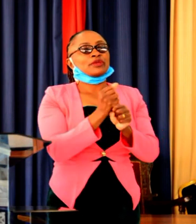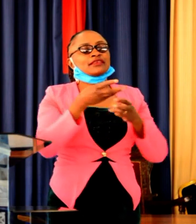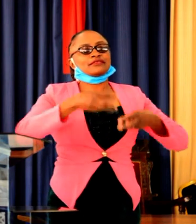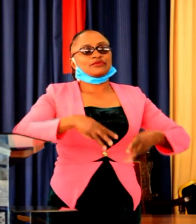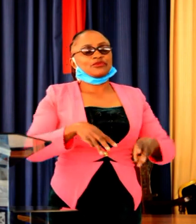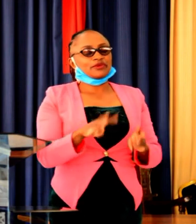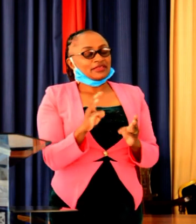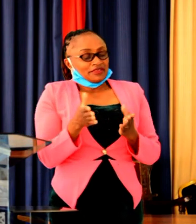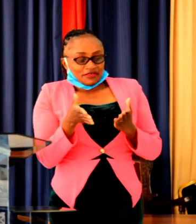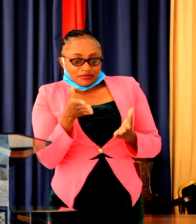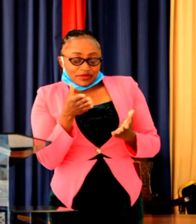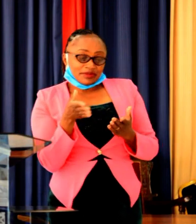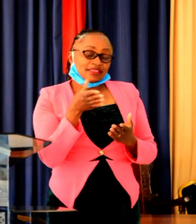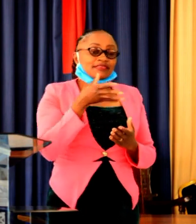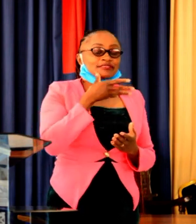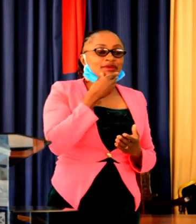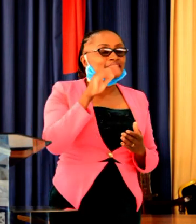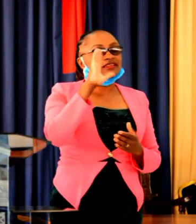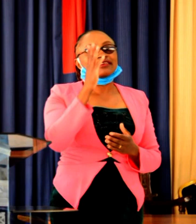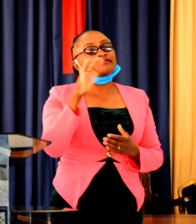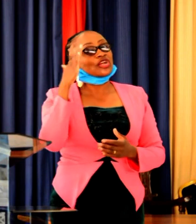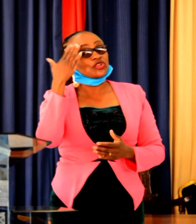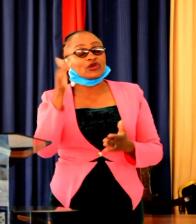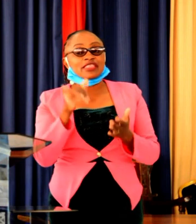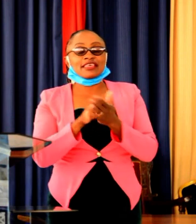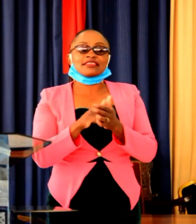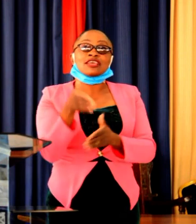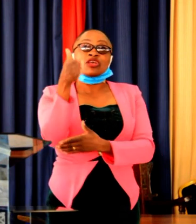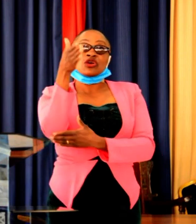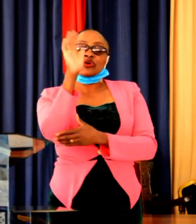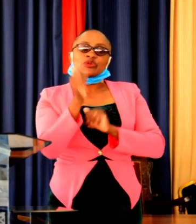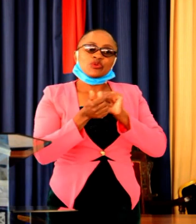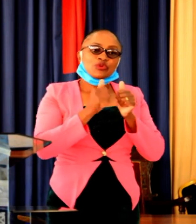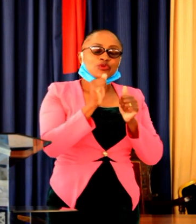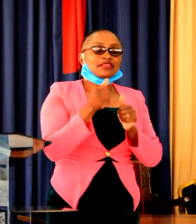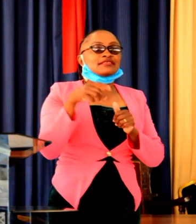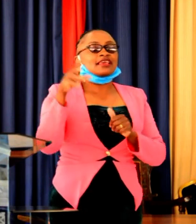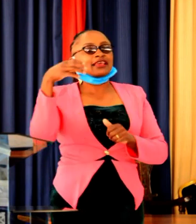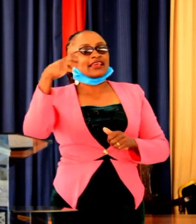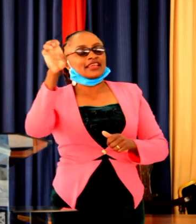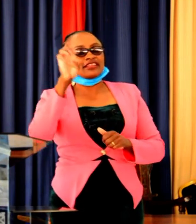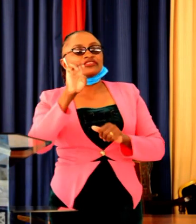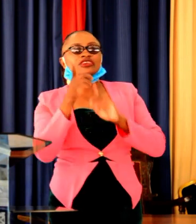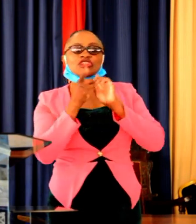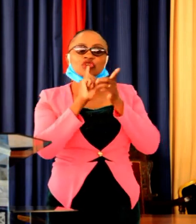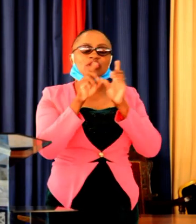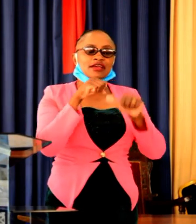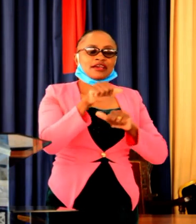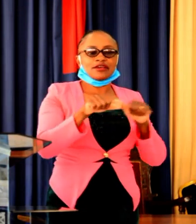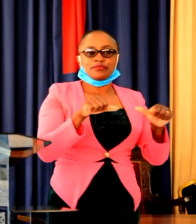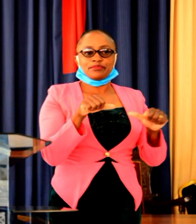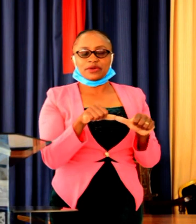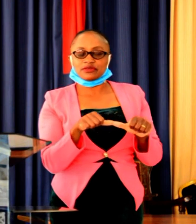huyu mzee hakuwa anajua kwamba yule Mungu ambaye Elisha anayeongea juu yake, yule ambaye